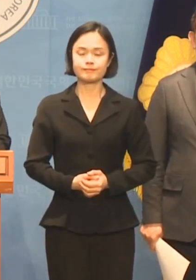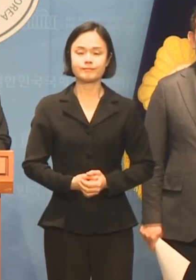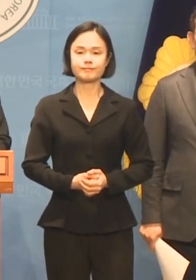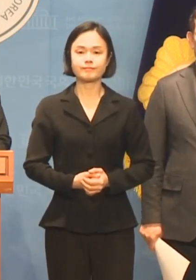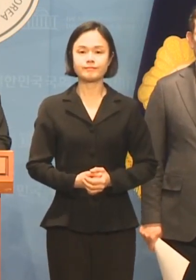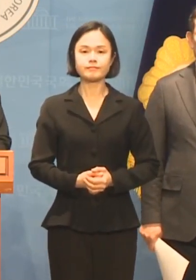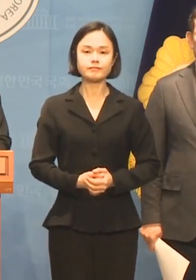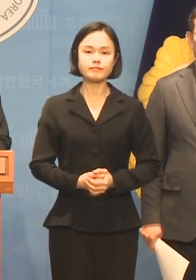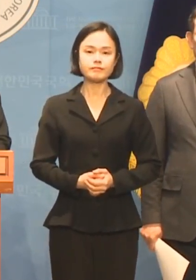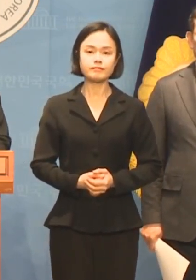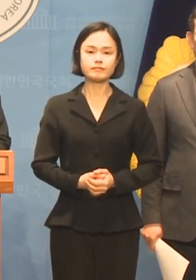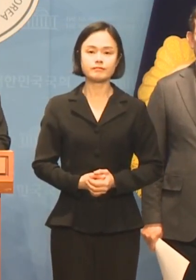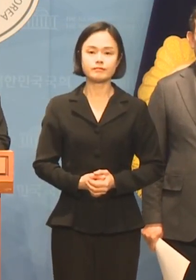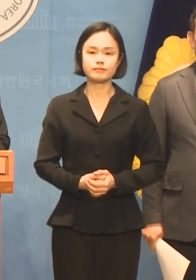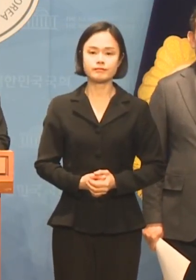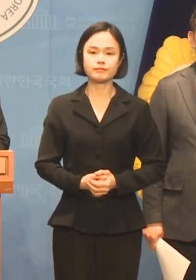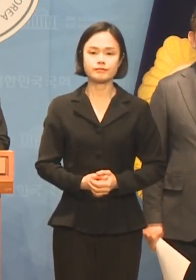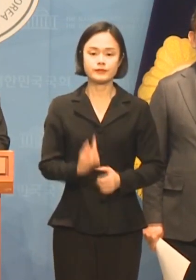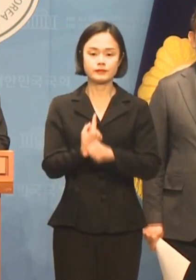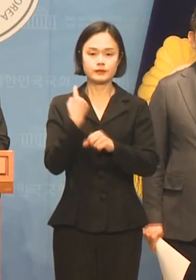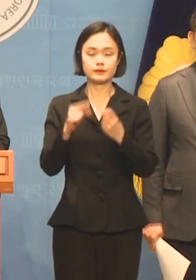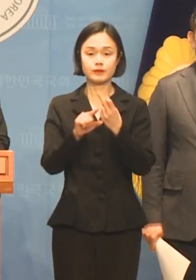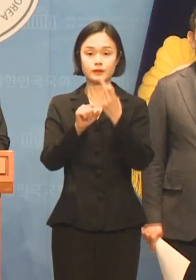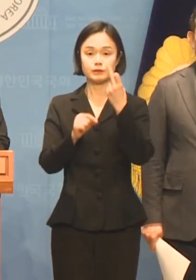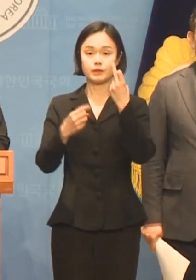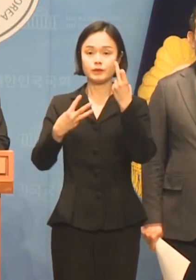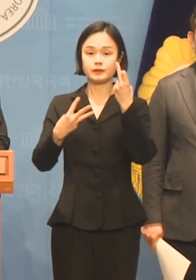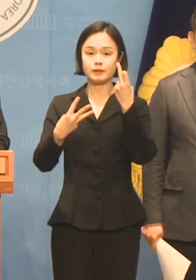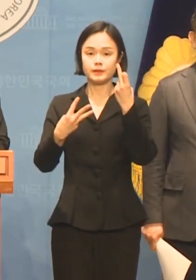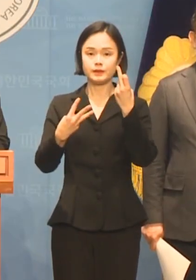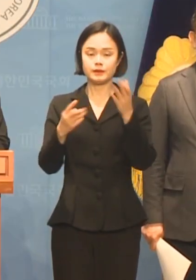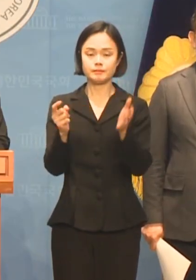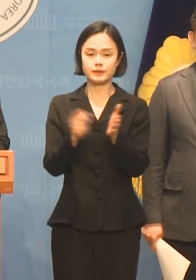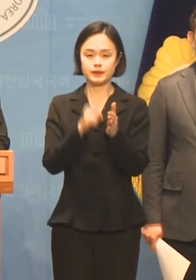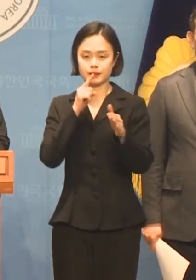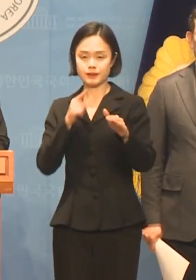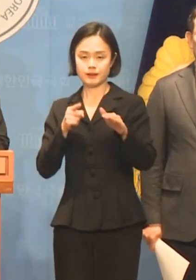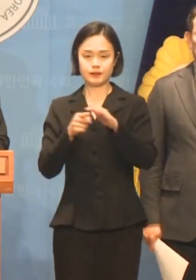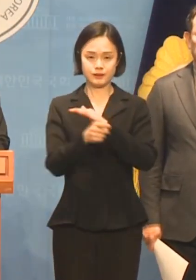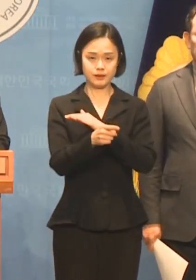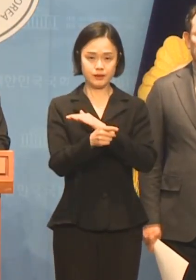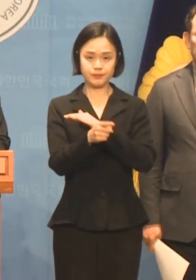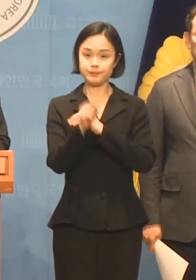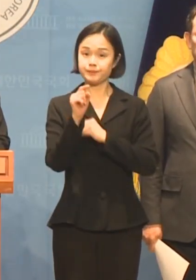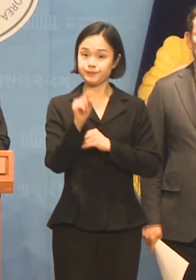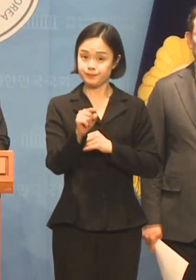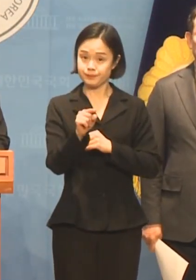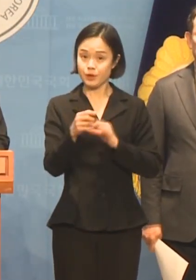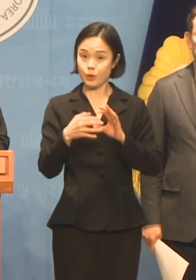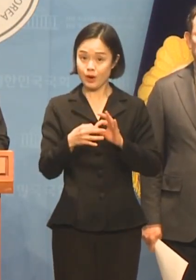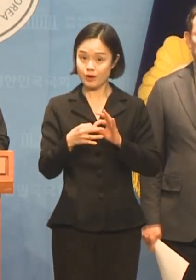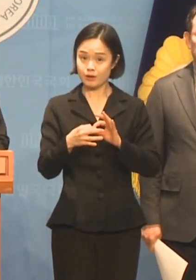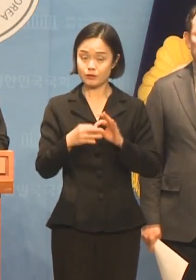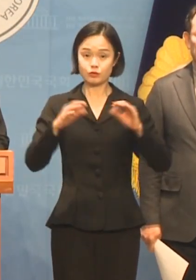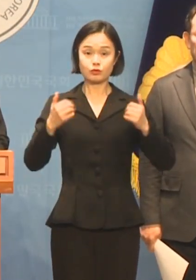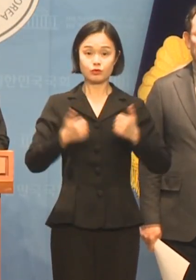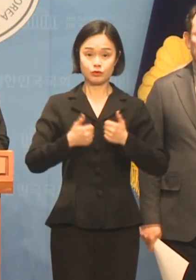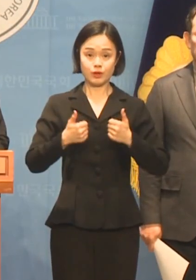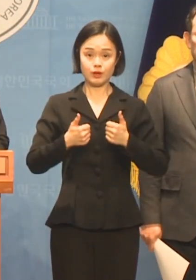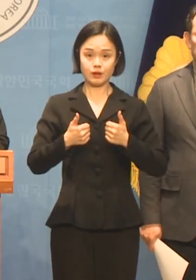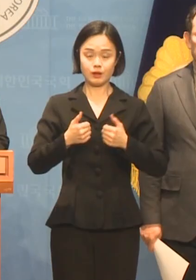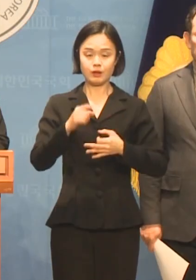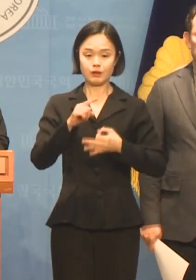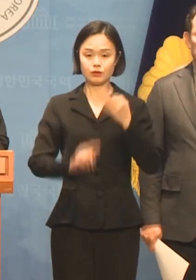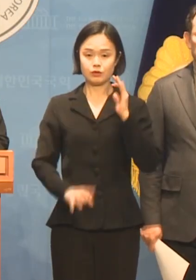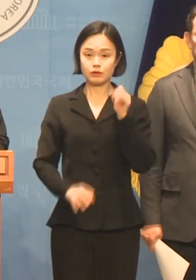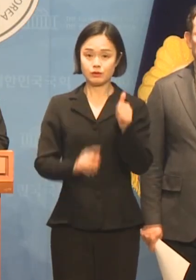지난 12월 3일 비상계엄령 선포와 관련해서 국회는 윤 대통령에 대한